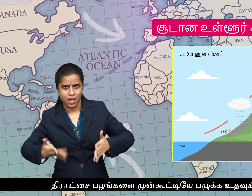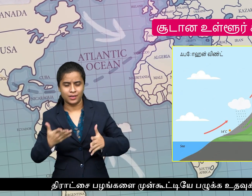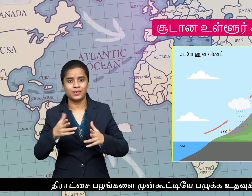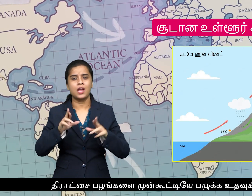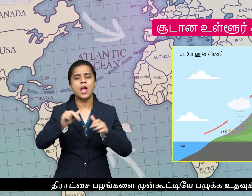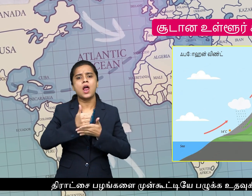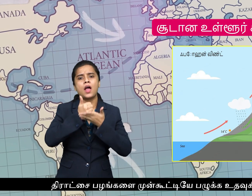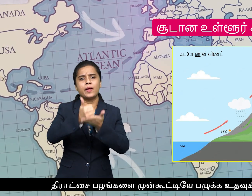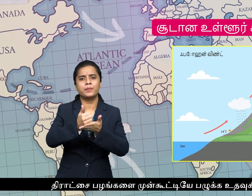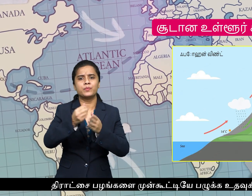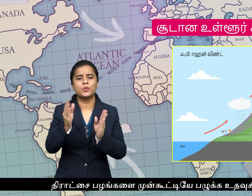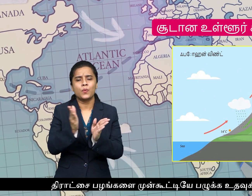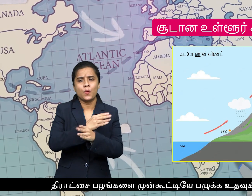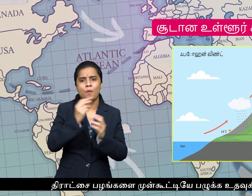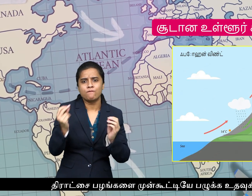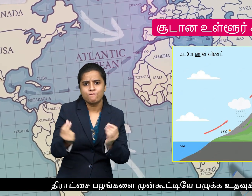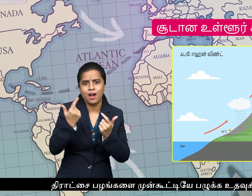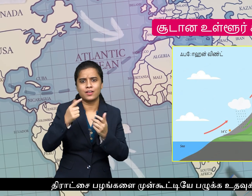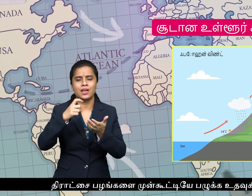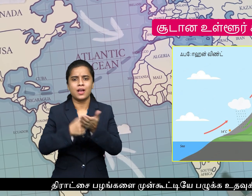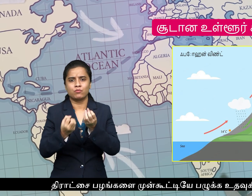பழுக்க வைக்கிறது.